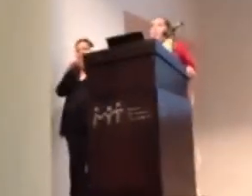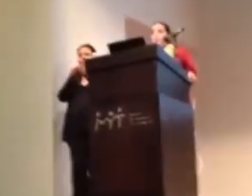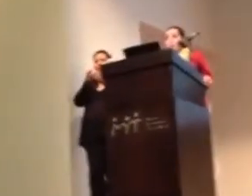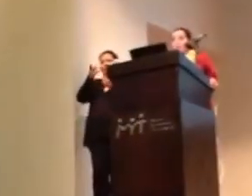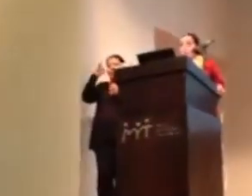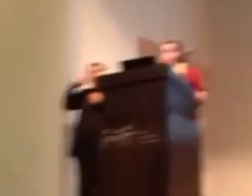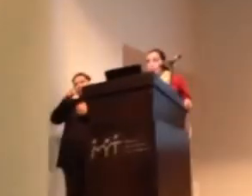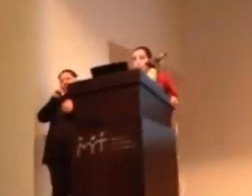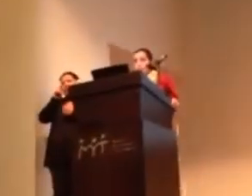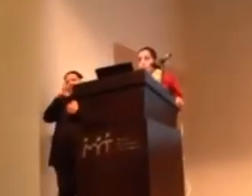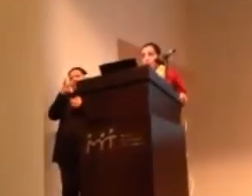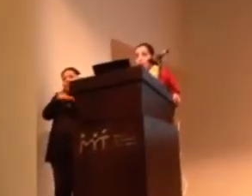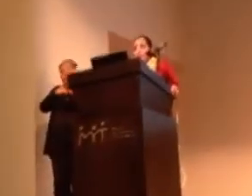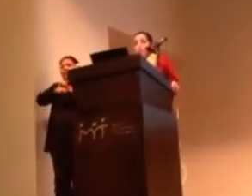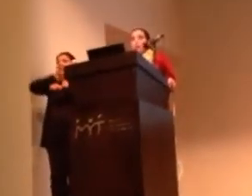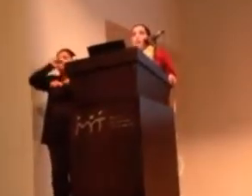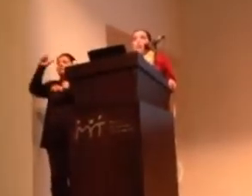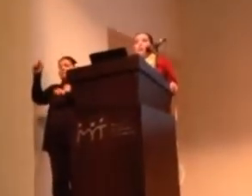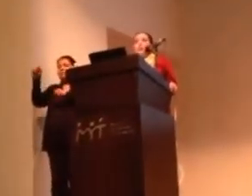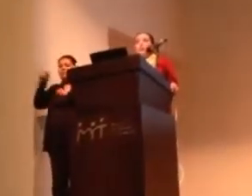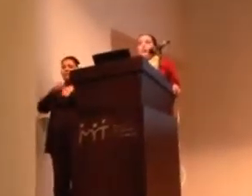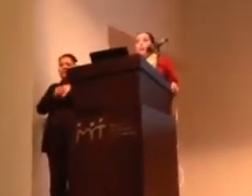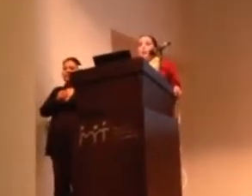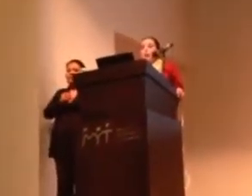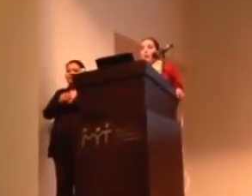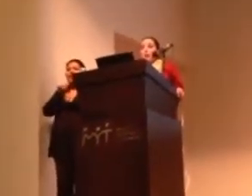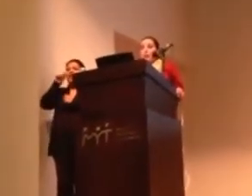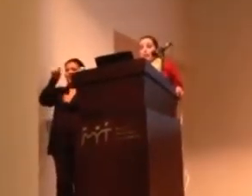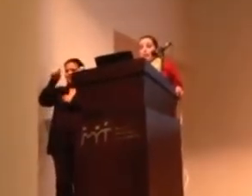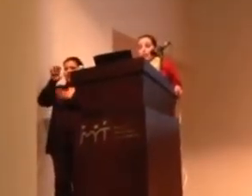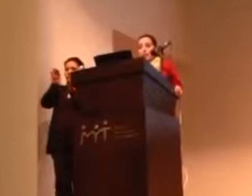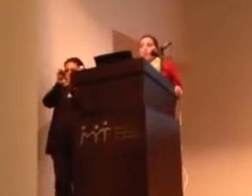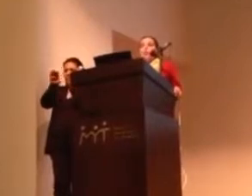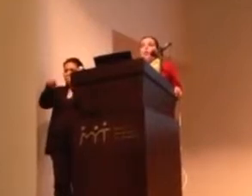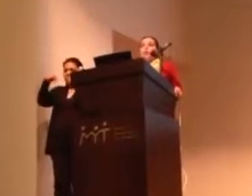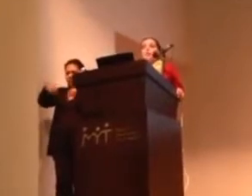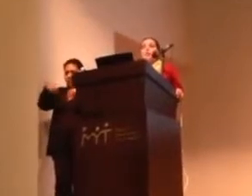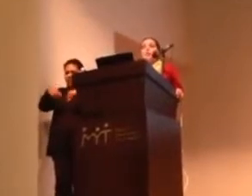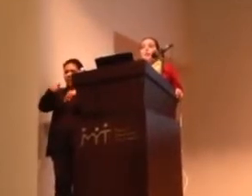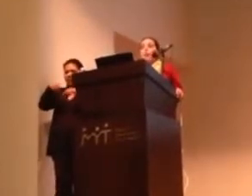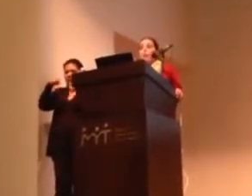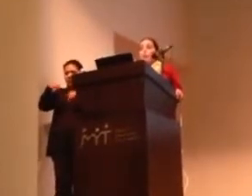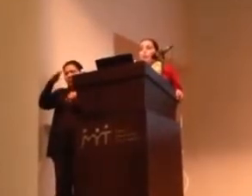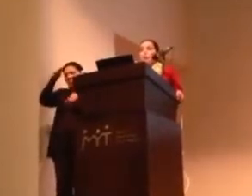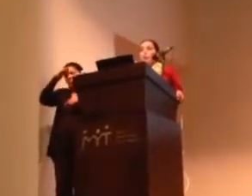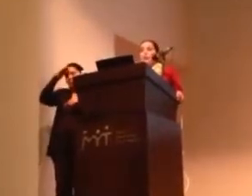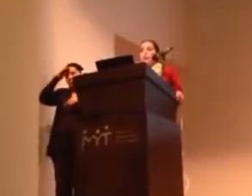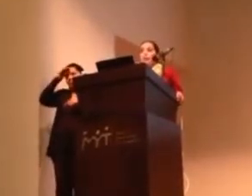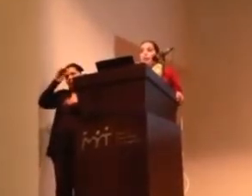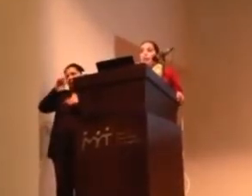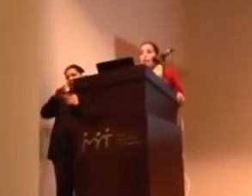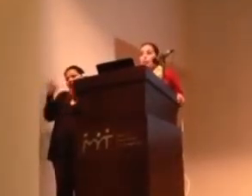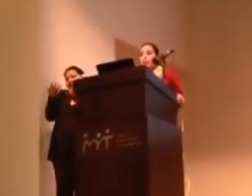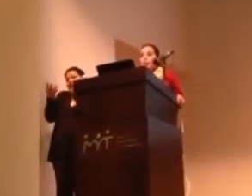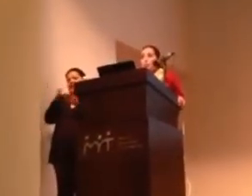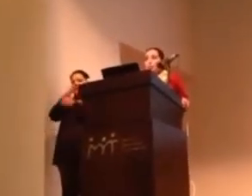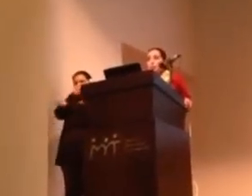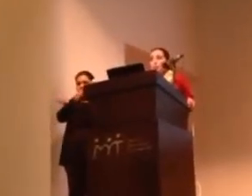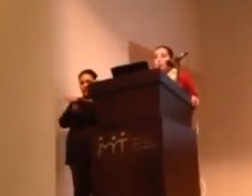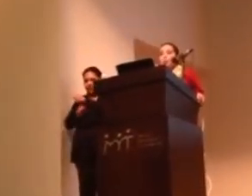las consecuencias. Si tú, por ejemplo, ahorita estás aquí, estás pensando en lo que vas a hacer en la